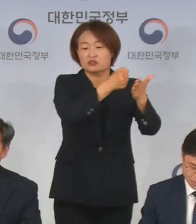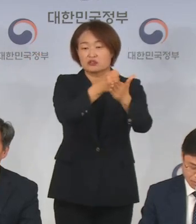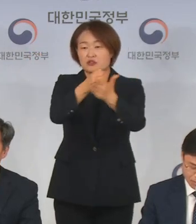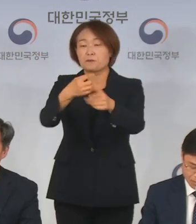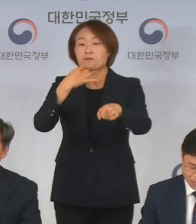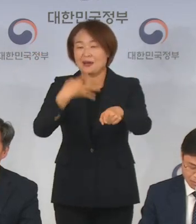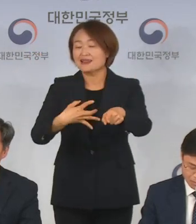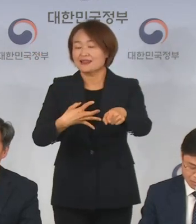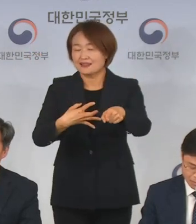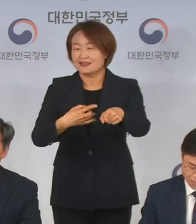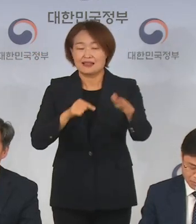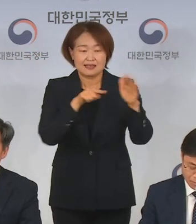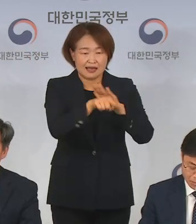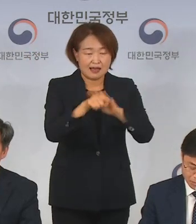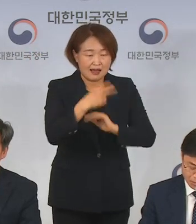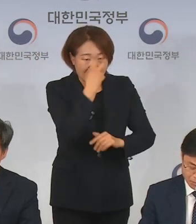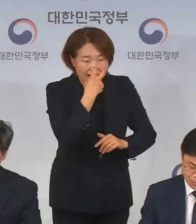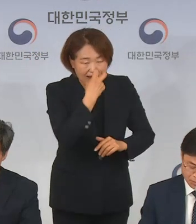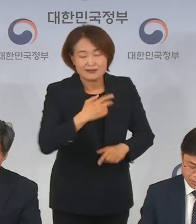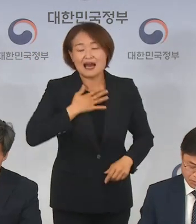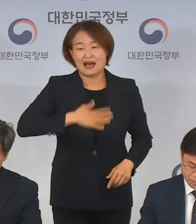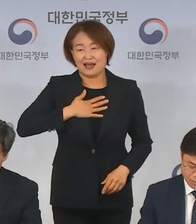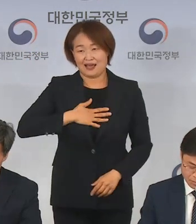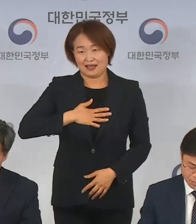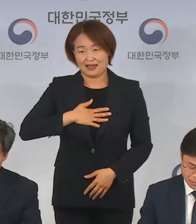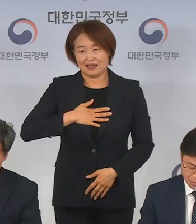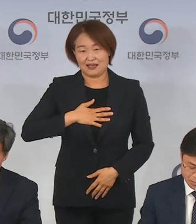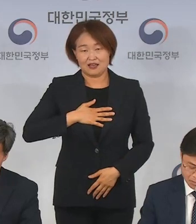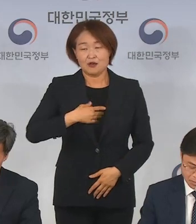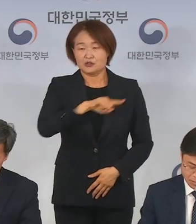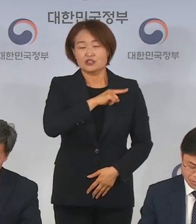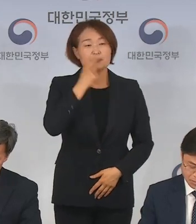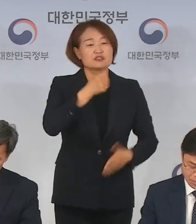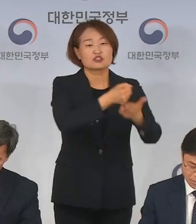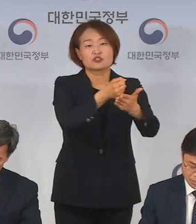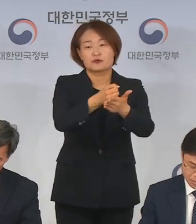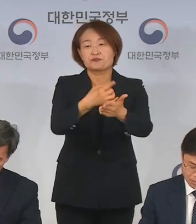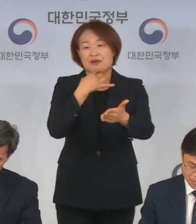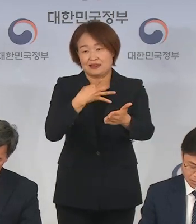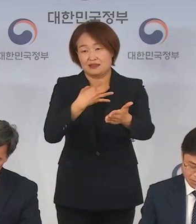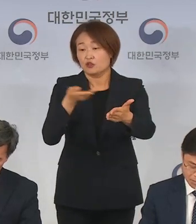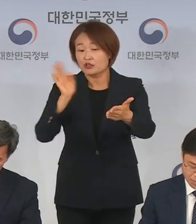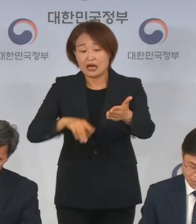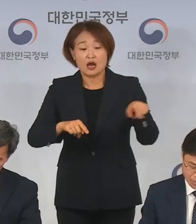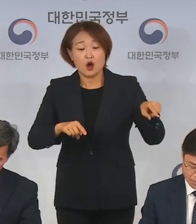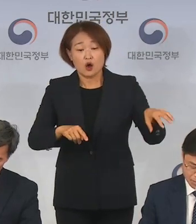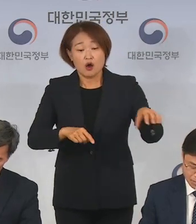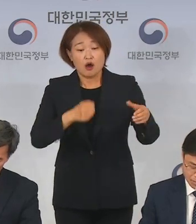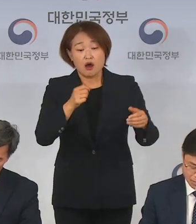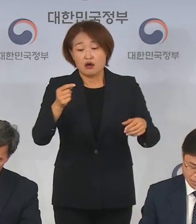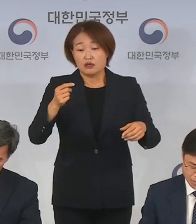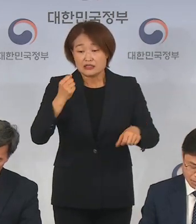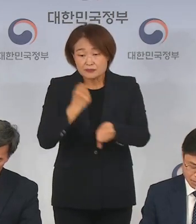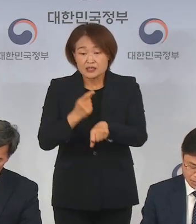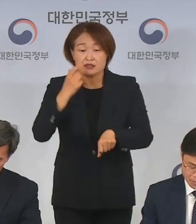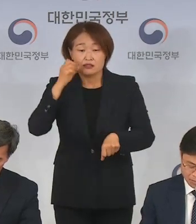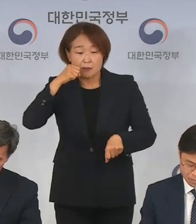그룹 범위 안에서 간 것으로 알고 있습니다. 저는 그곳이 아닌 다른 곳을 가게 되는지